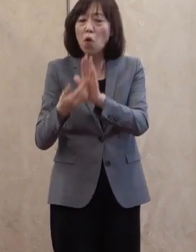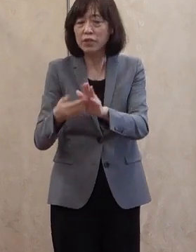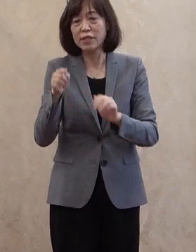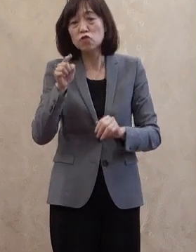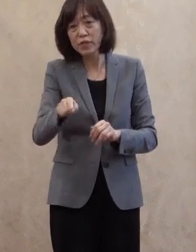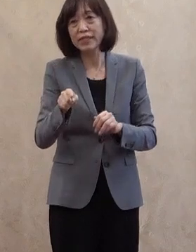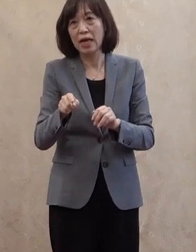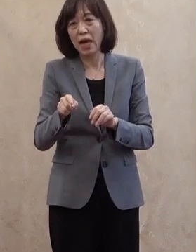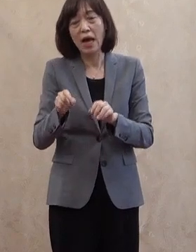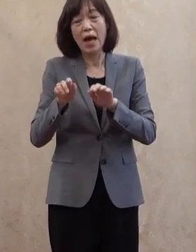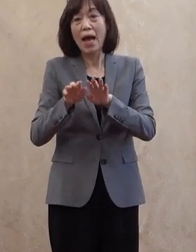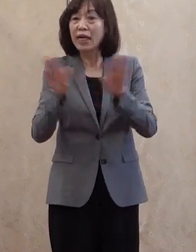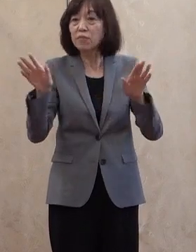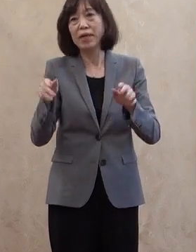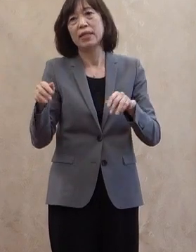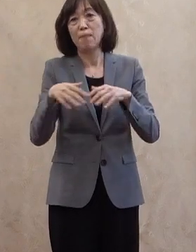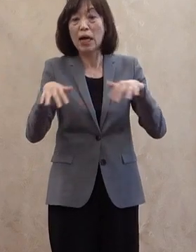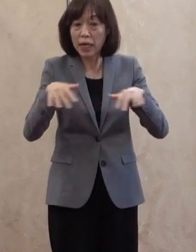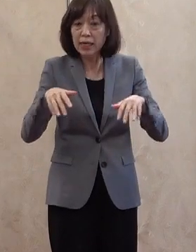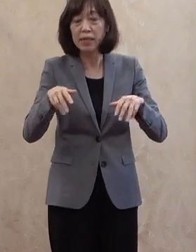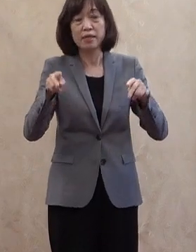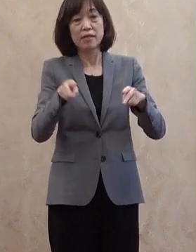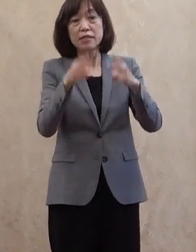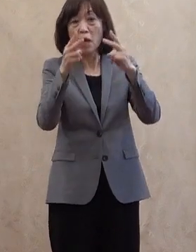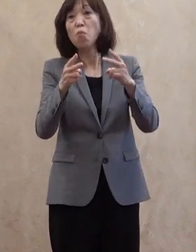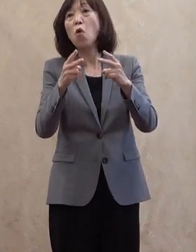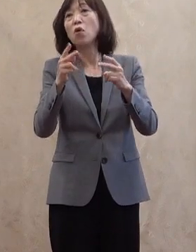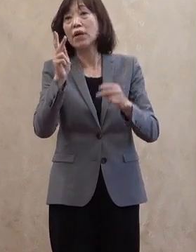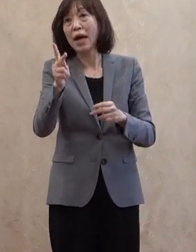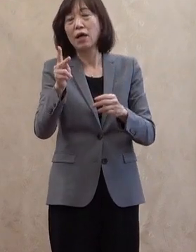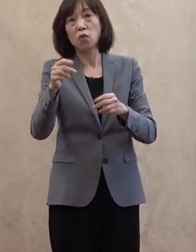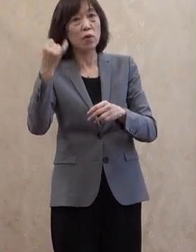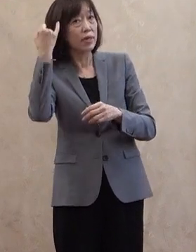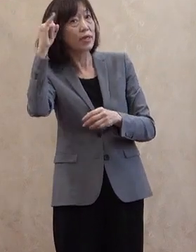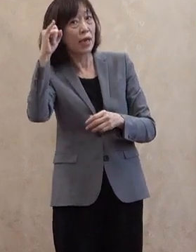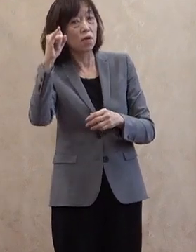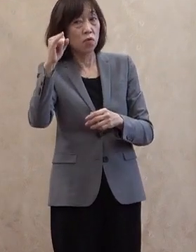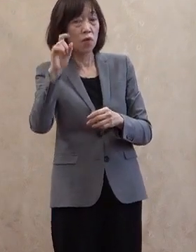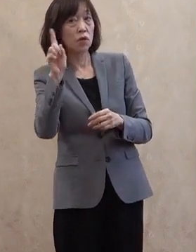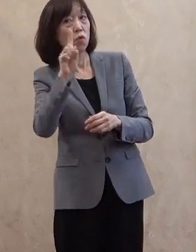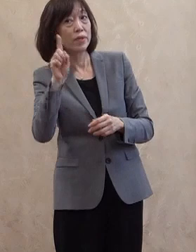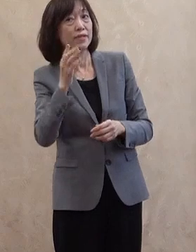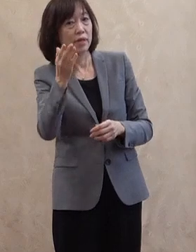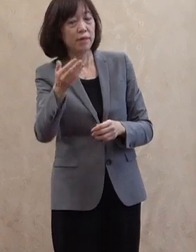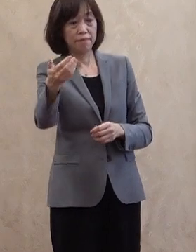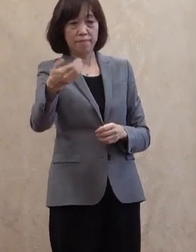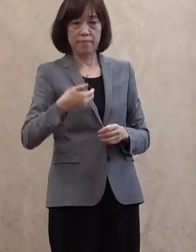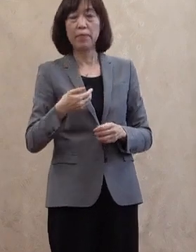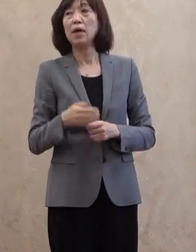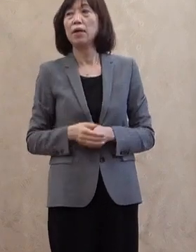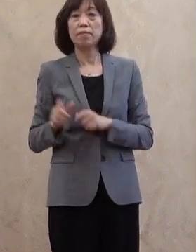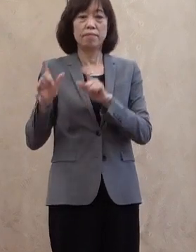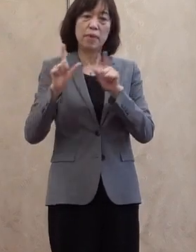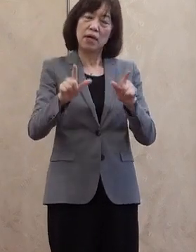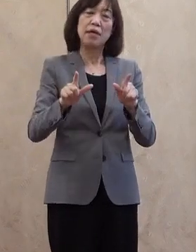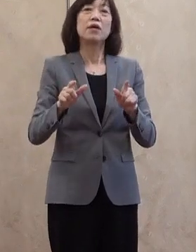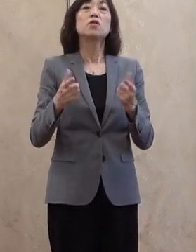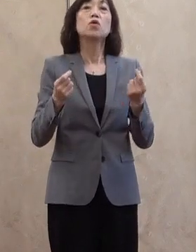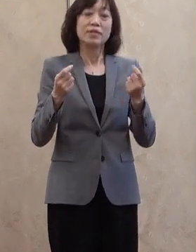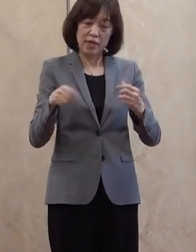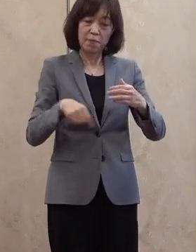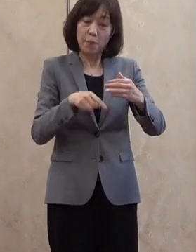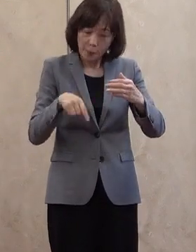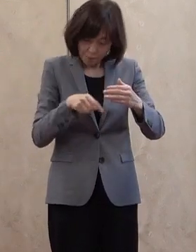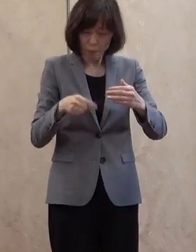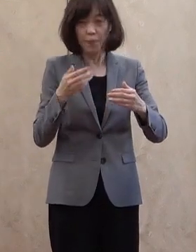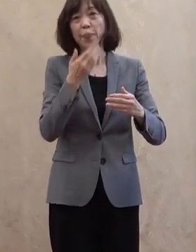ども、それに対するそういった専門家のご意見についてはですね、知事どのように受け取っていらっしゃいますでしょうか。 まあ、やはり中身も非常に大切